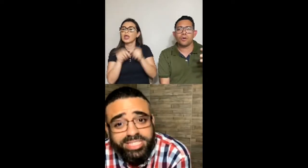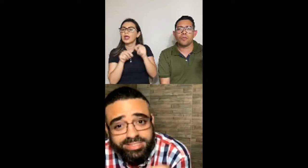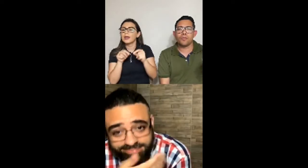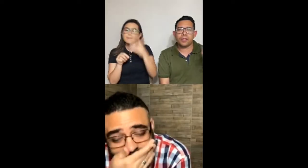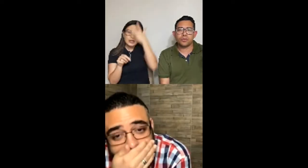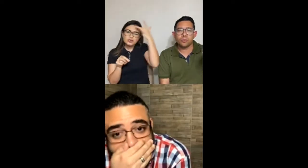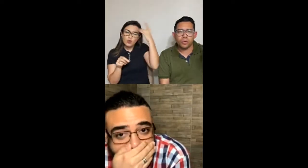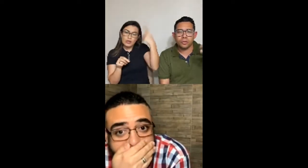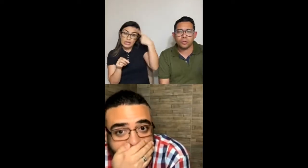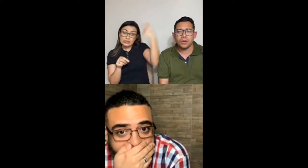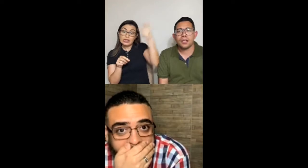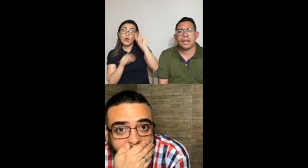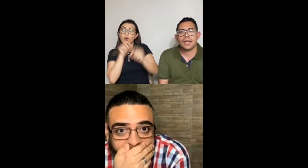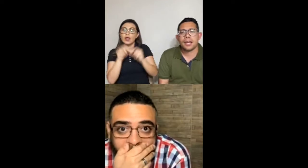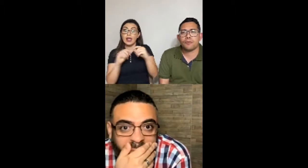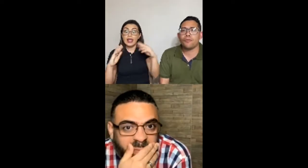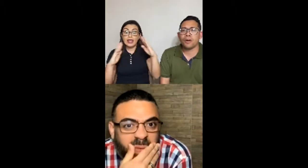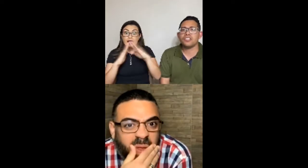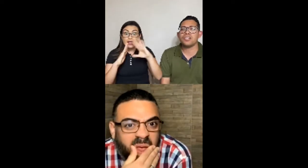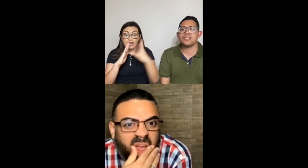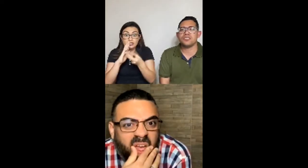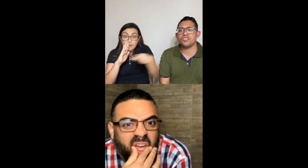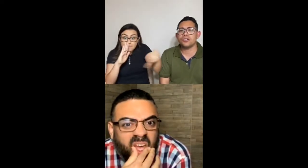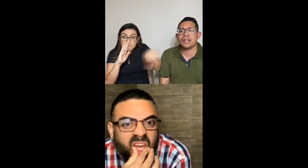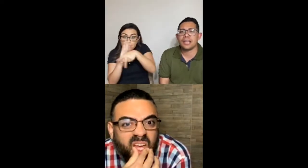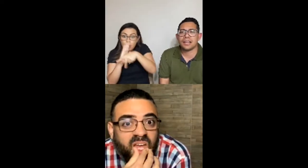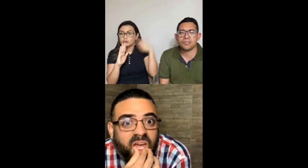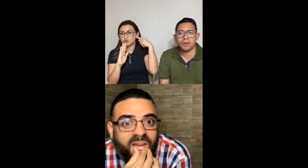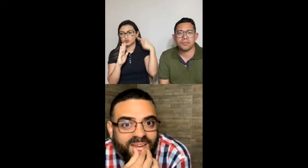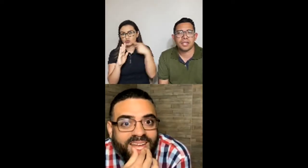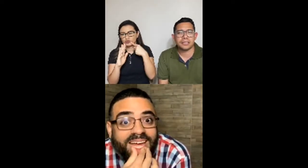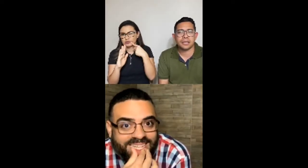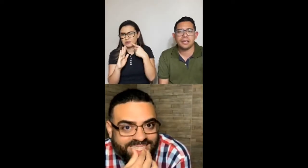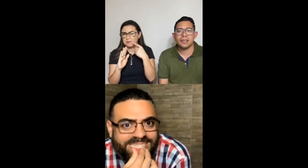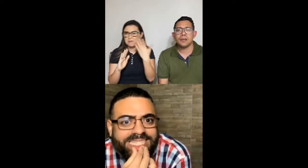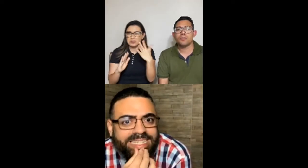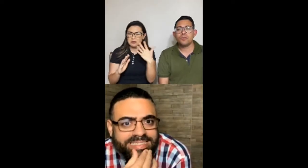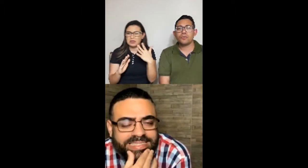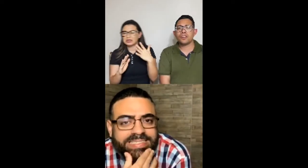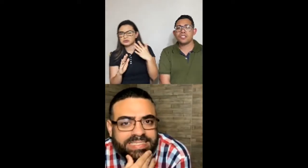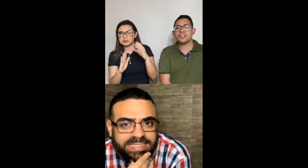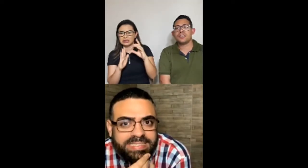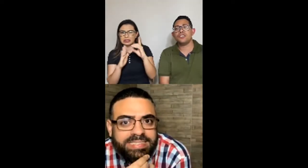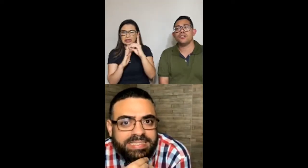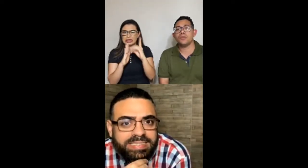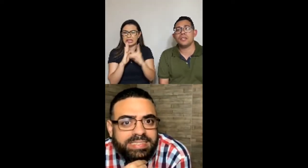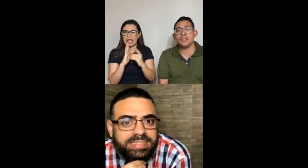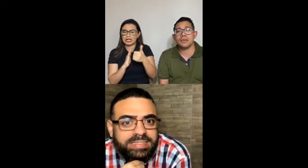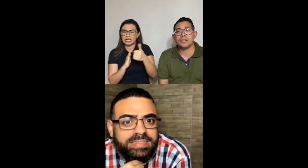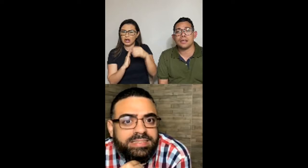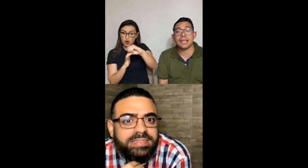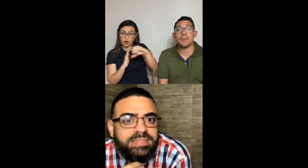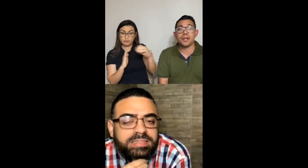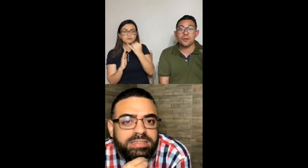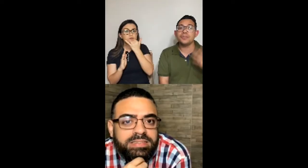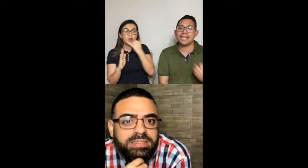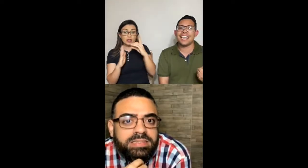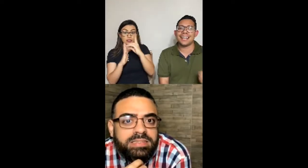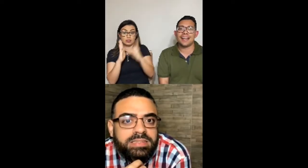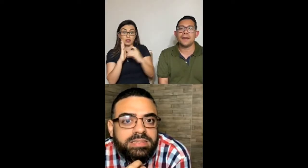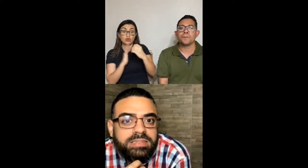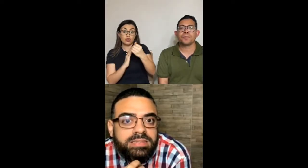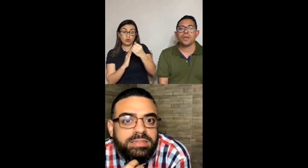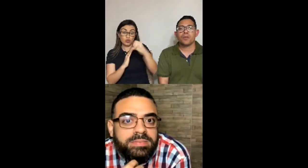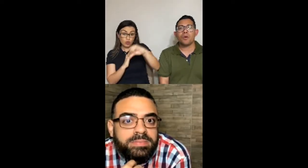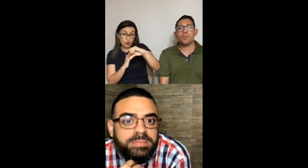um movimento muito forte nesse sentido na década de 90 aí, muito forte nesse sentido. E aí a pergunta